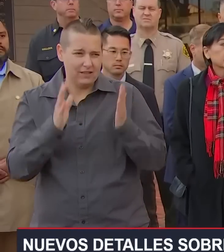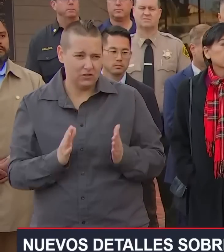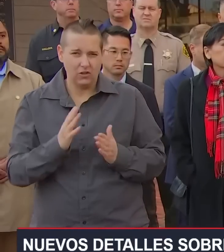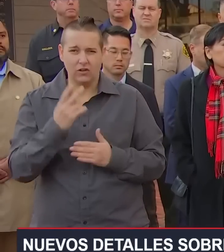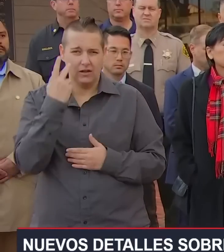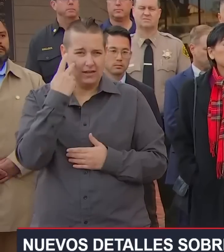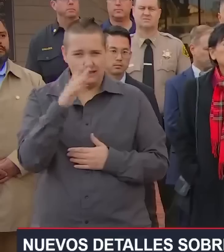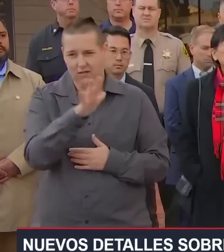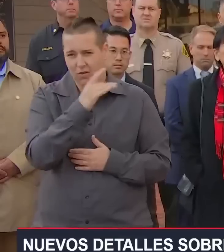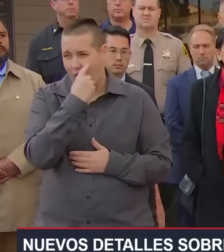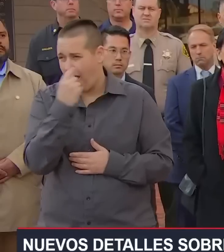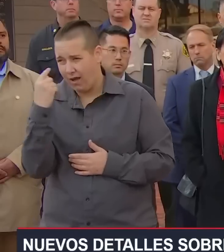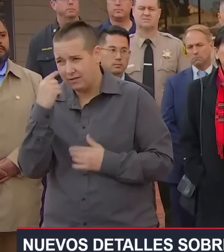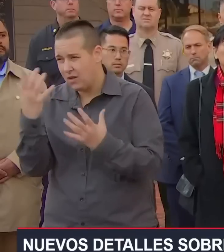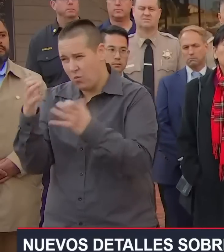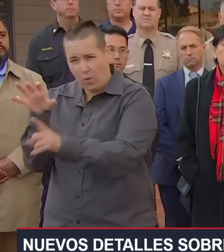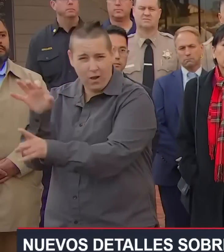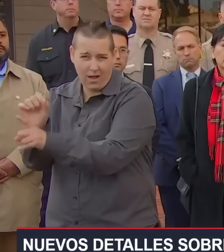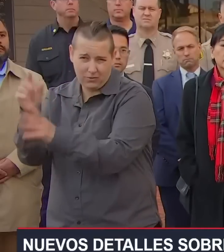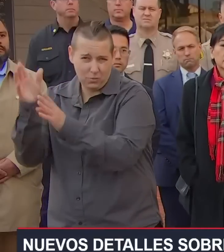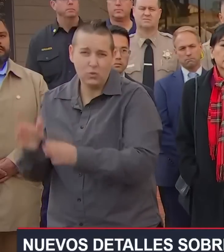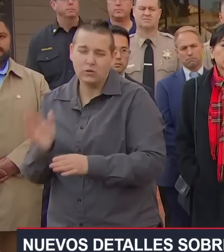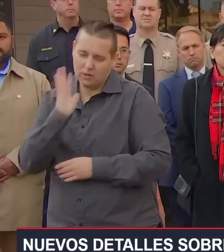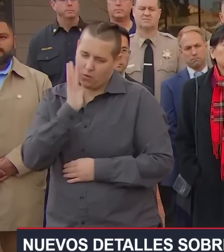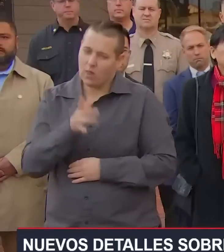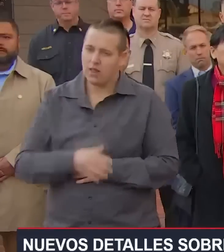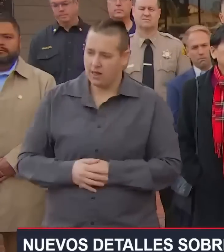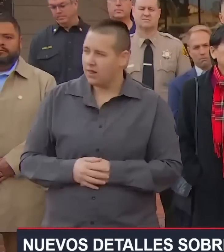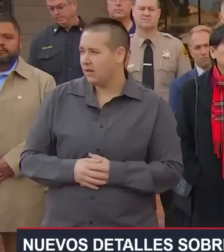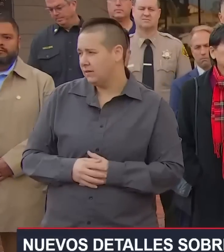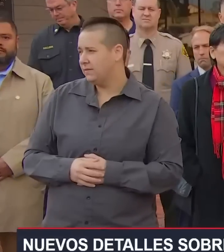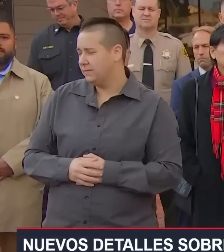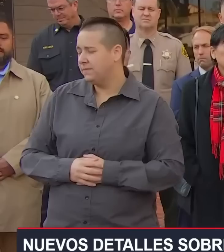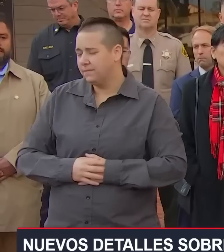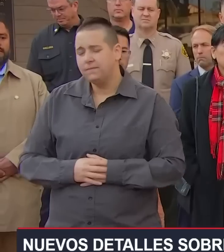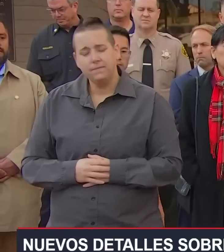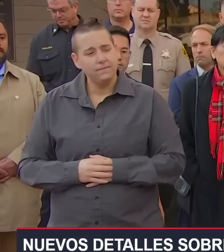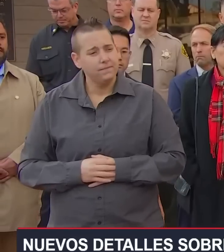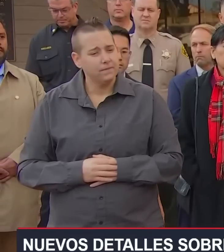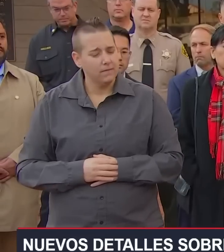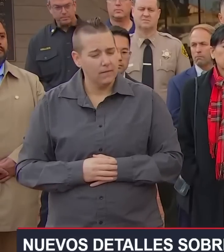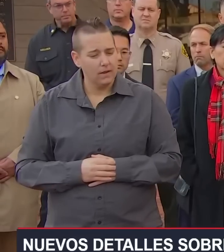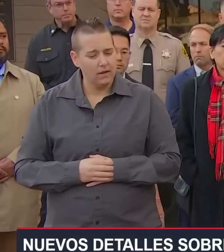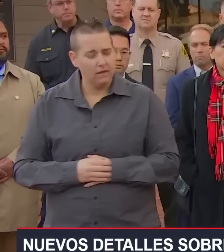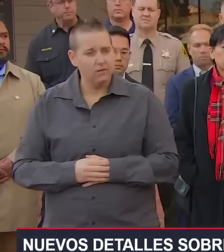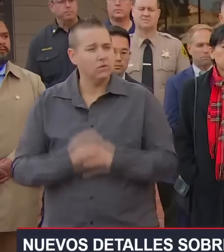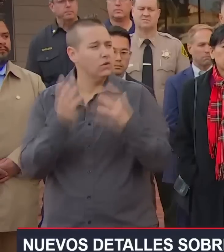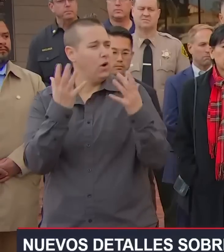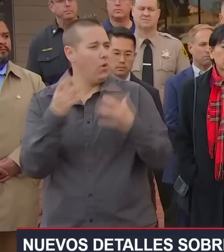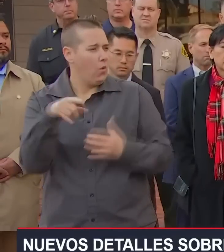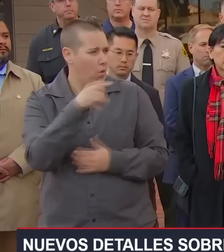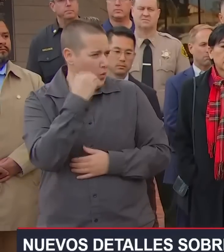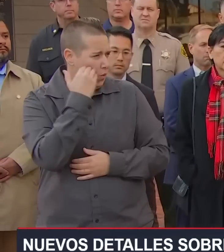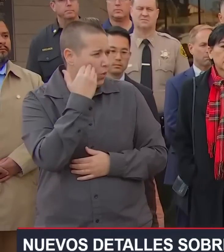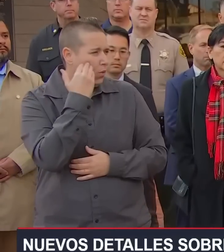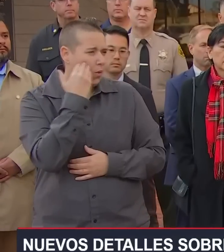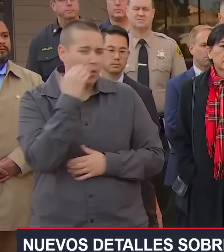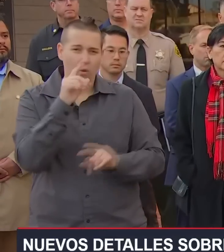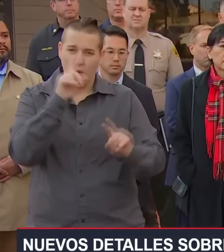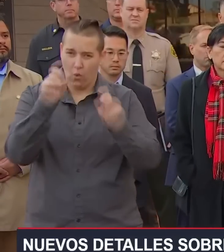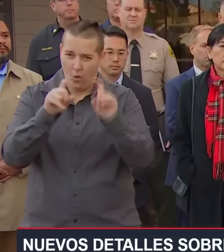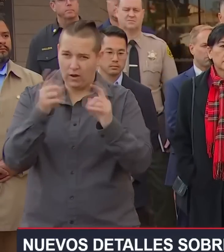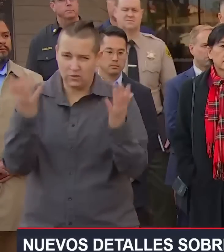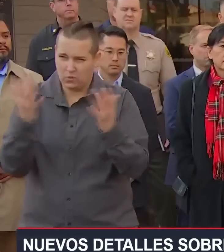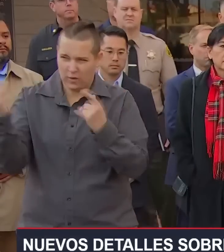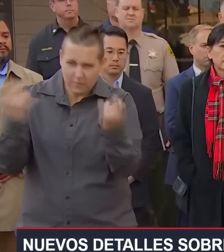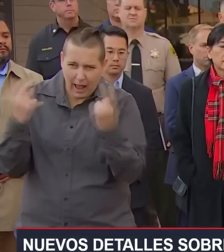los familiares de las víctimas de este ataque y los investigadores quieren atrapar al responsable lo van a